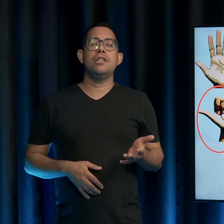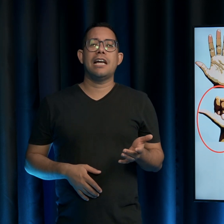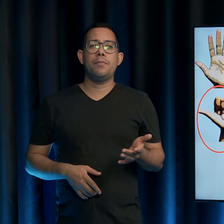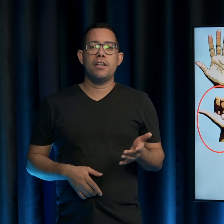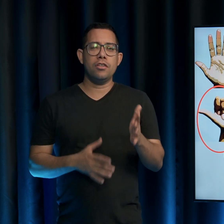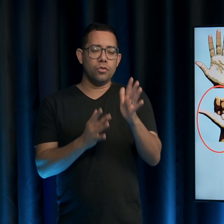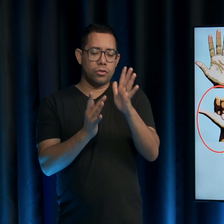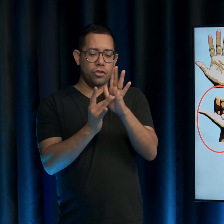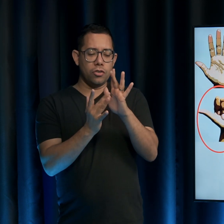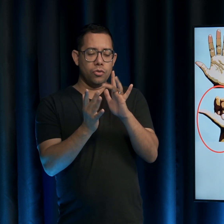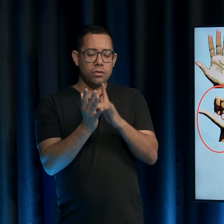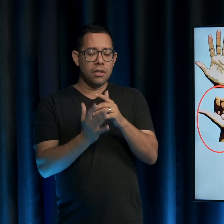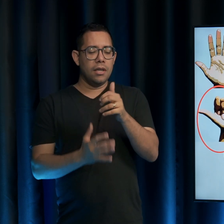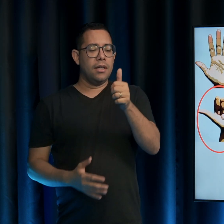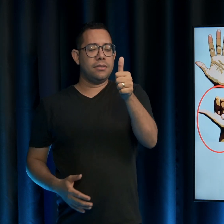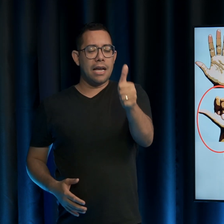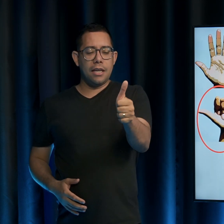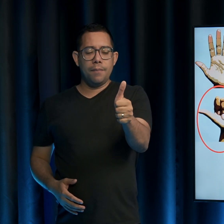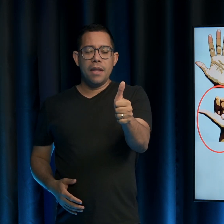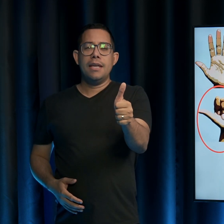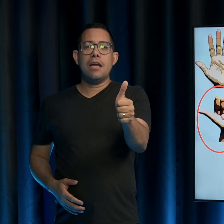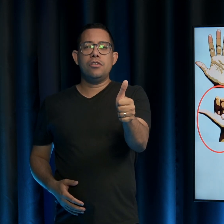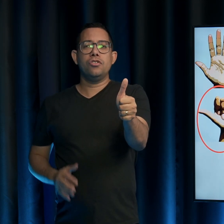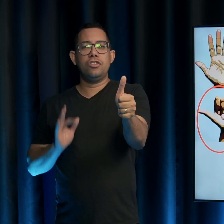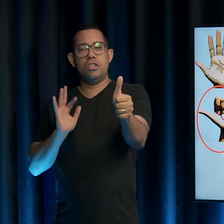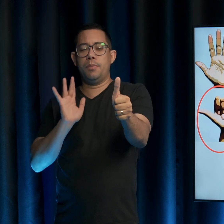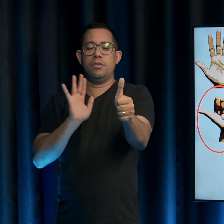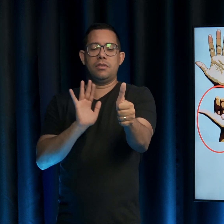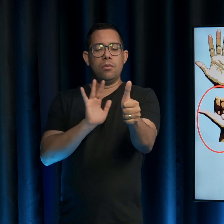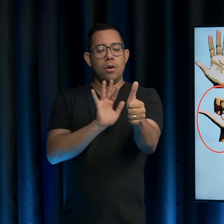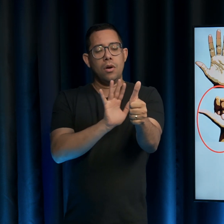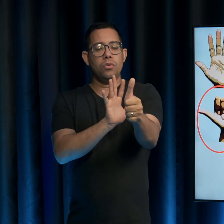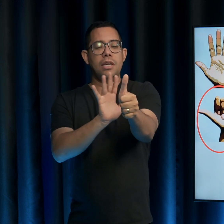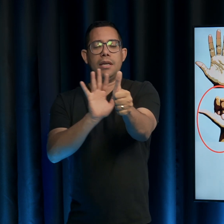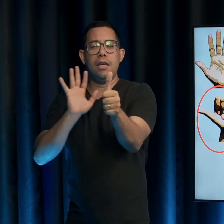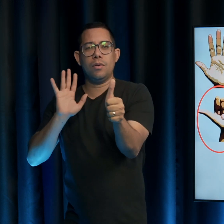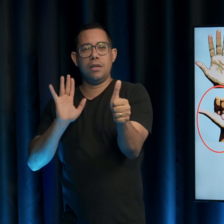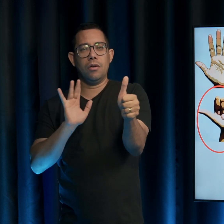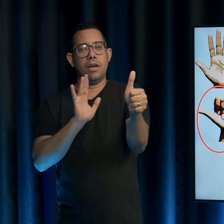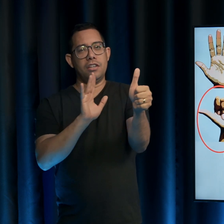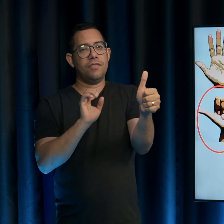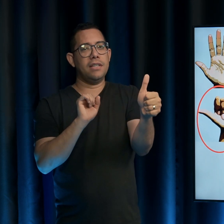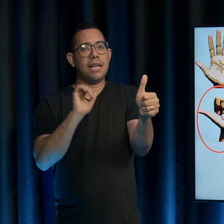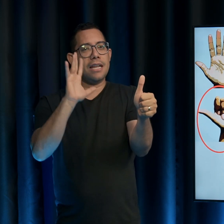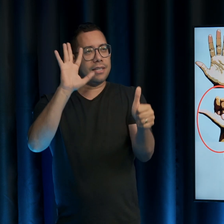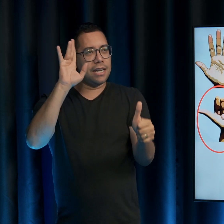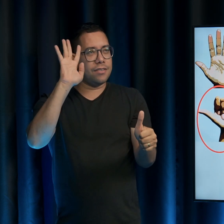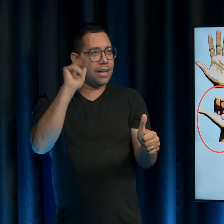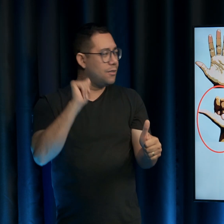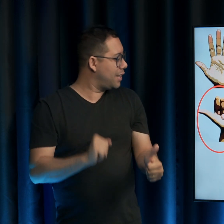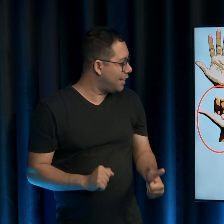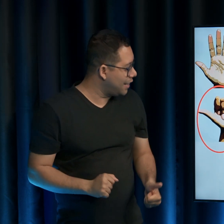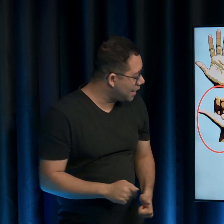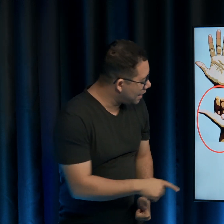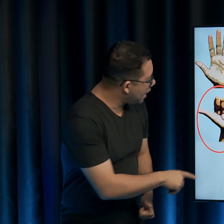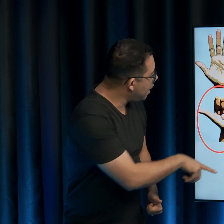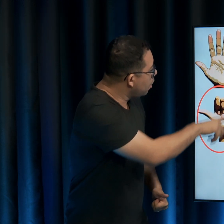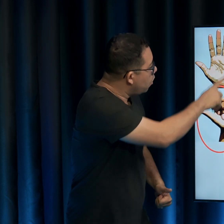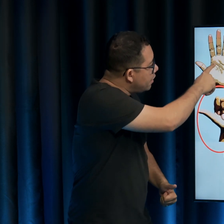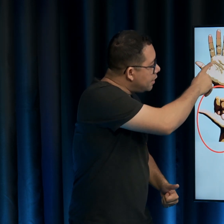para Jesus. Então, Jesus está aqui e aí os seus discípulos estão o seguindo aqui, ó. A gente vai entrar nesse classificador aqui, né, que é esse aqui.